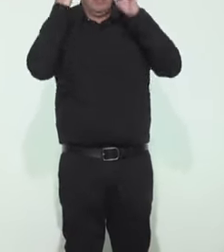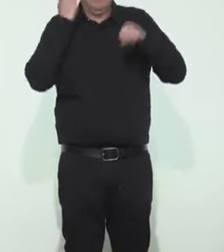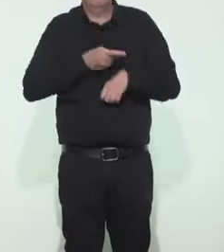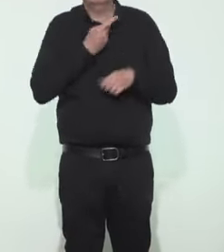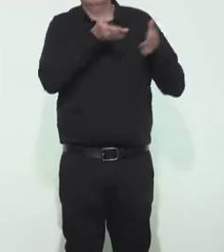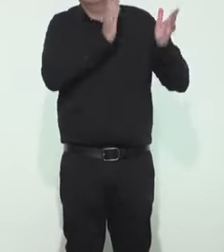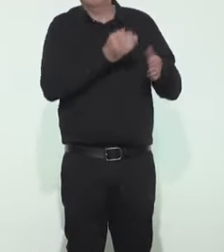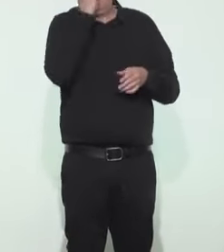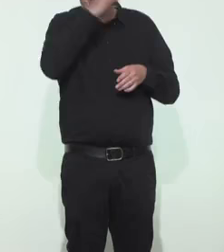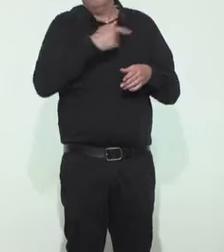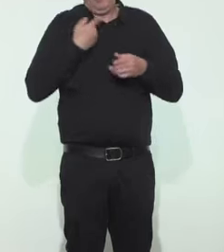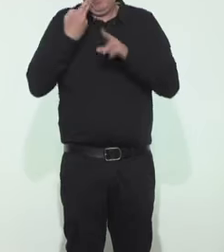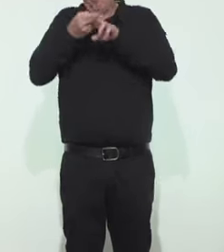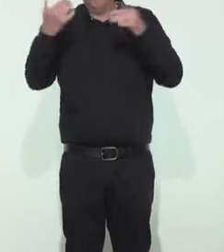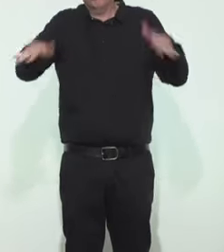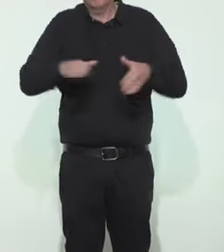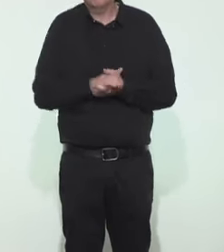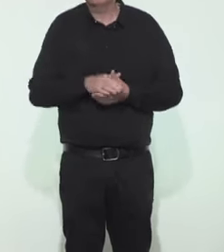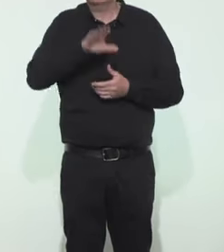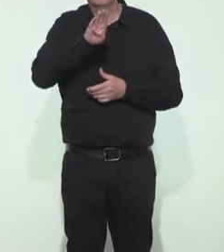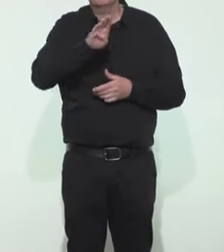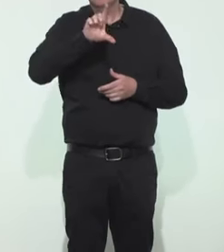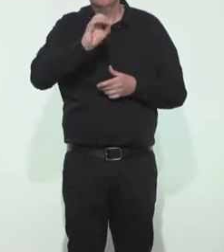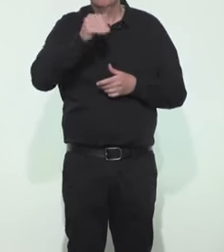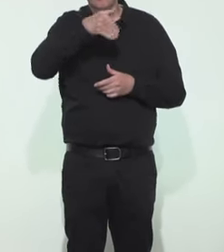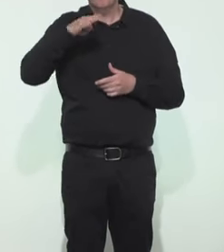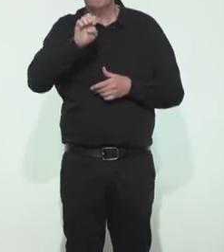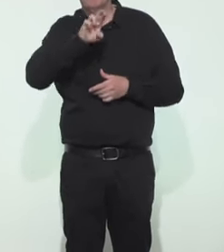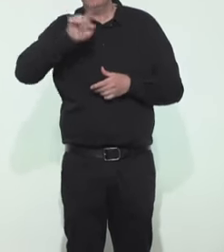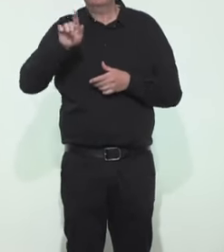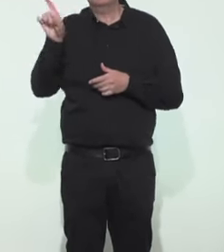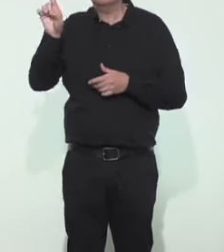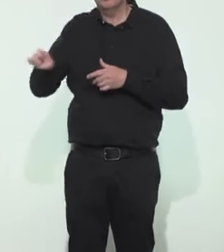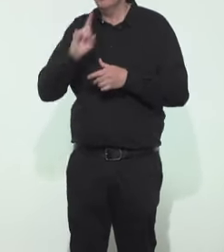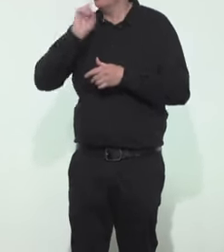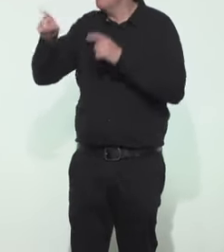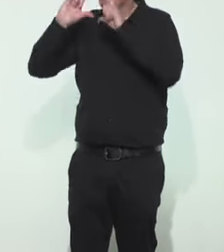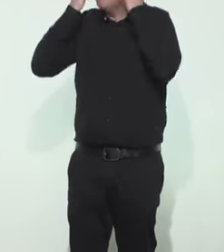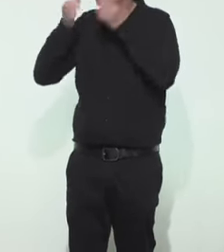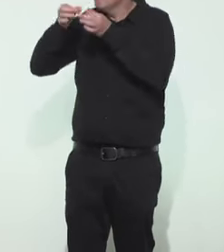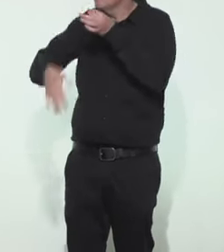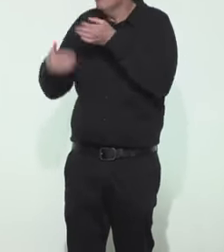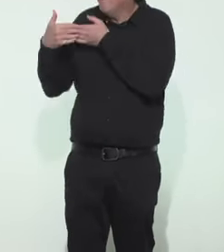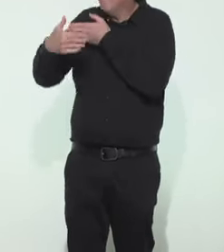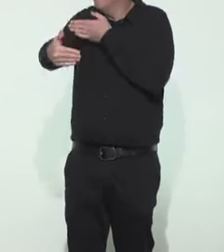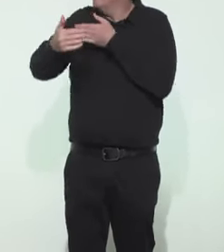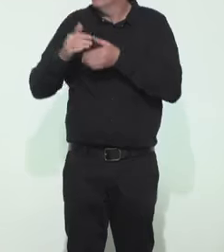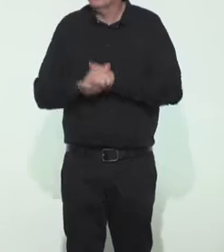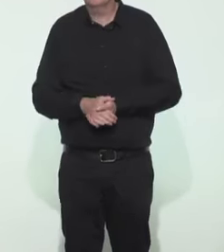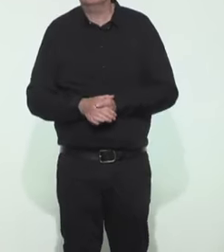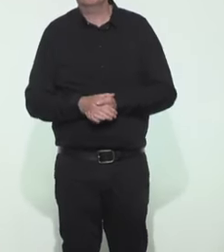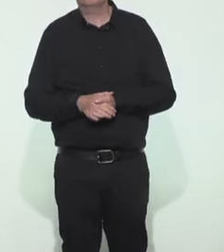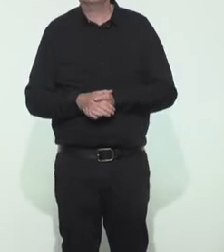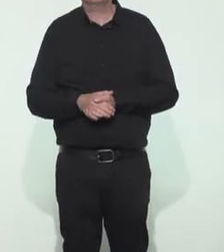une question de bloomberg où en est-on sûr les commandes de masques pourrait vous faire un point alors les commandes de masques vous savez qu'elles sont